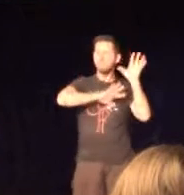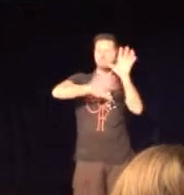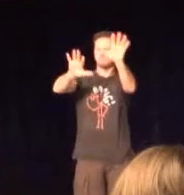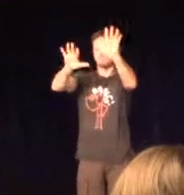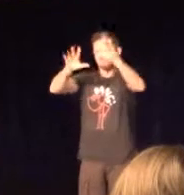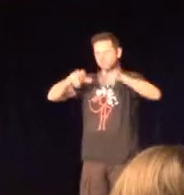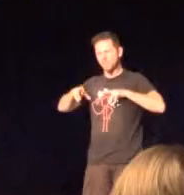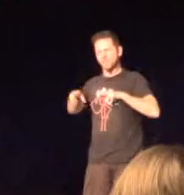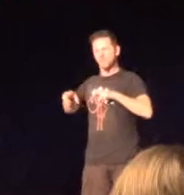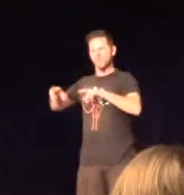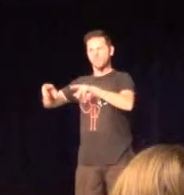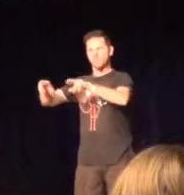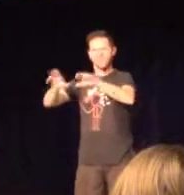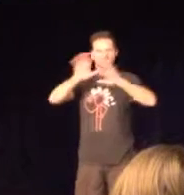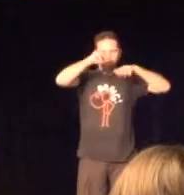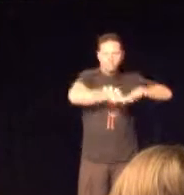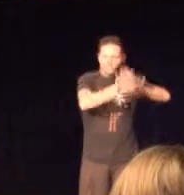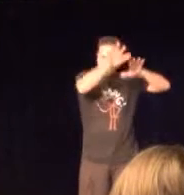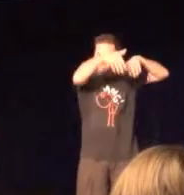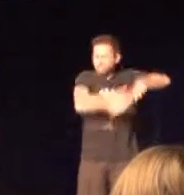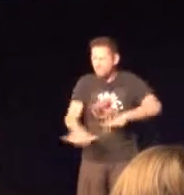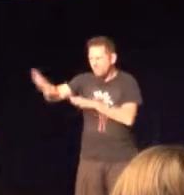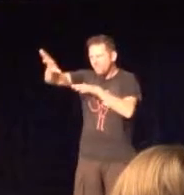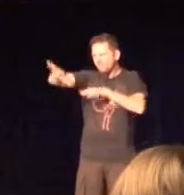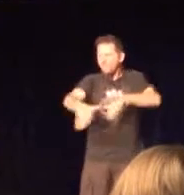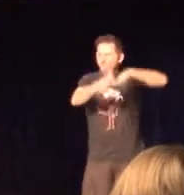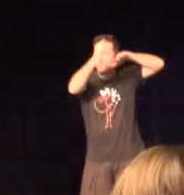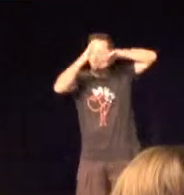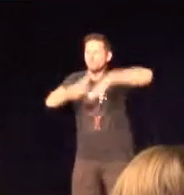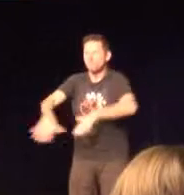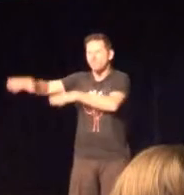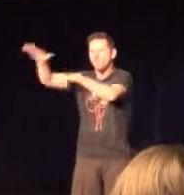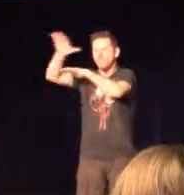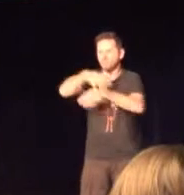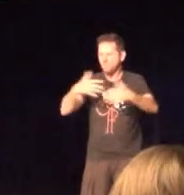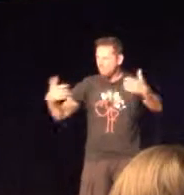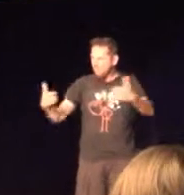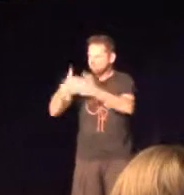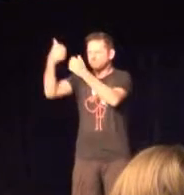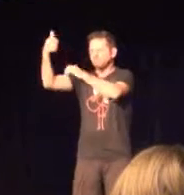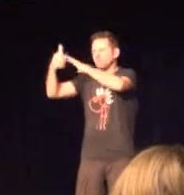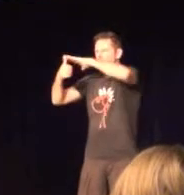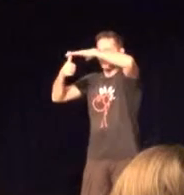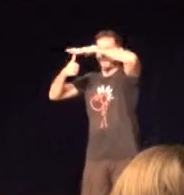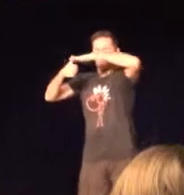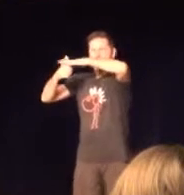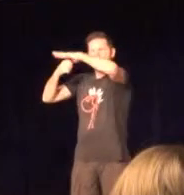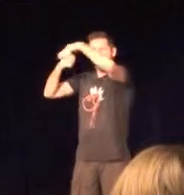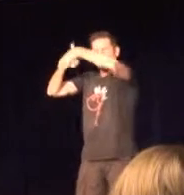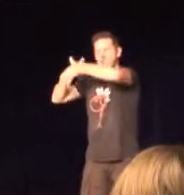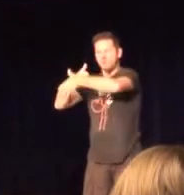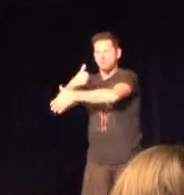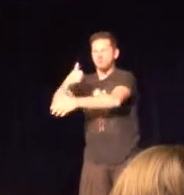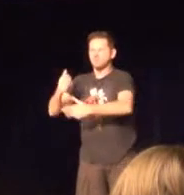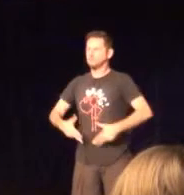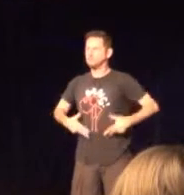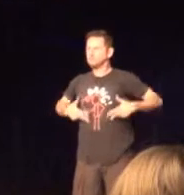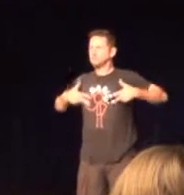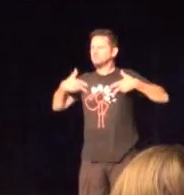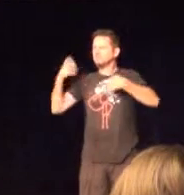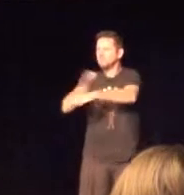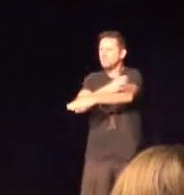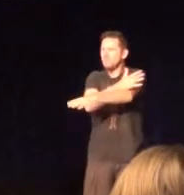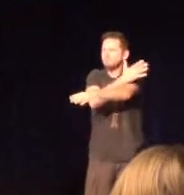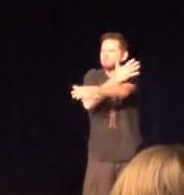calles asfaltadas, jusqu'à ce que la coupe soit pleine. La vie est un poème que l'on écrit